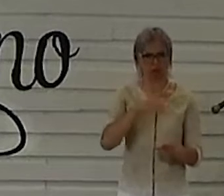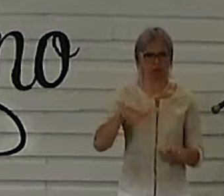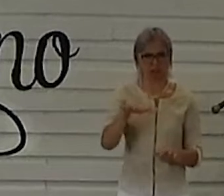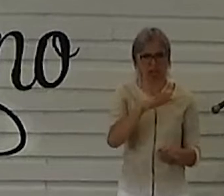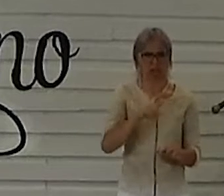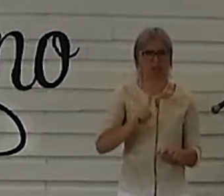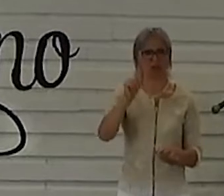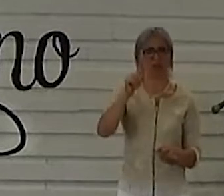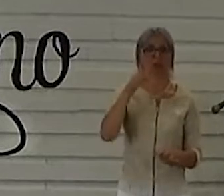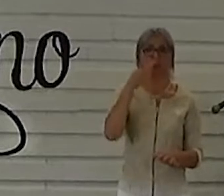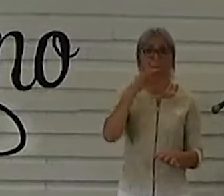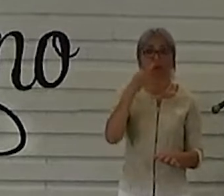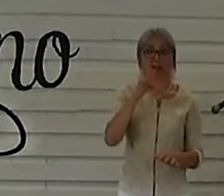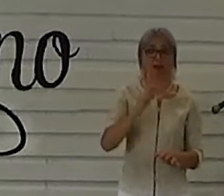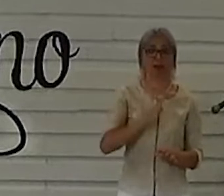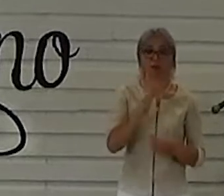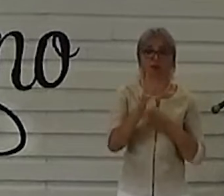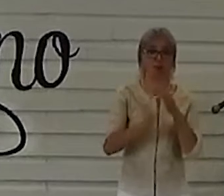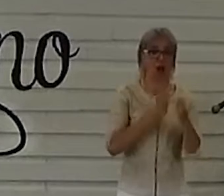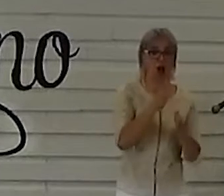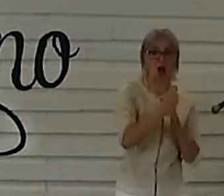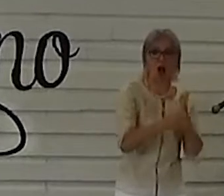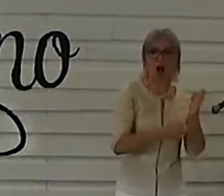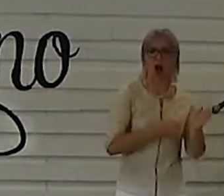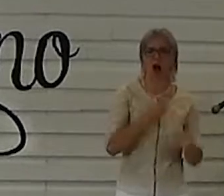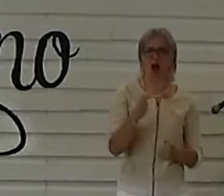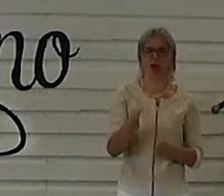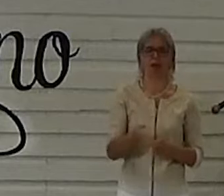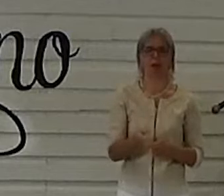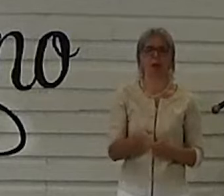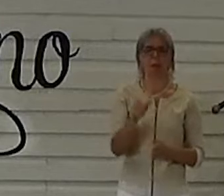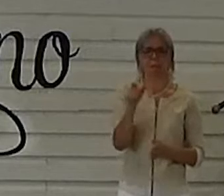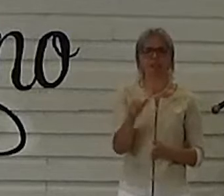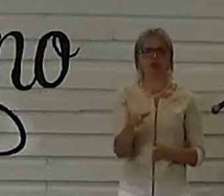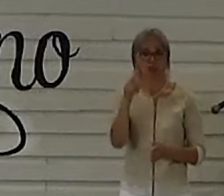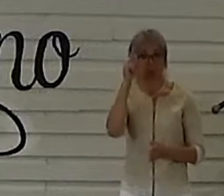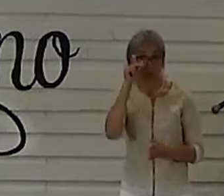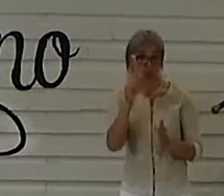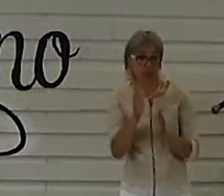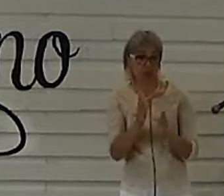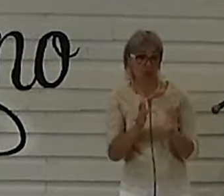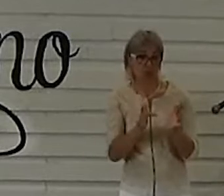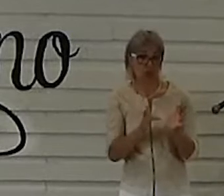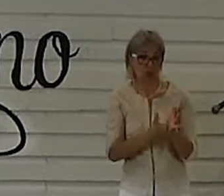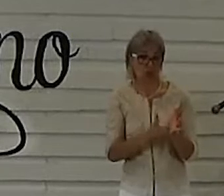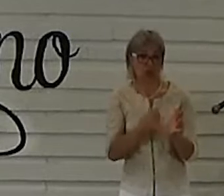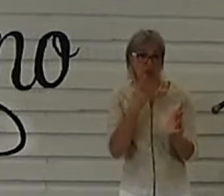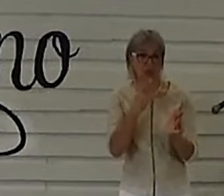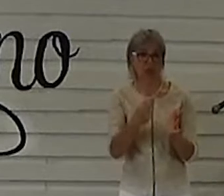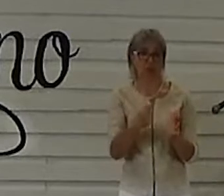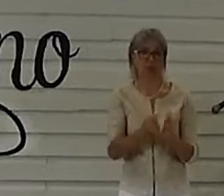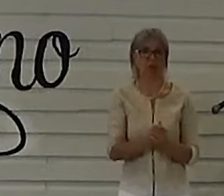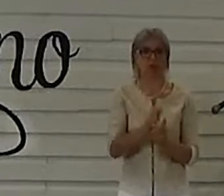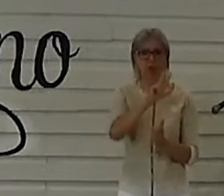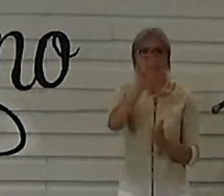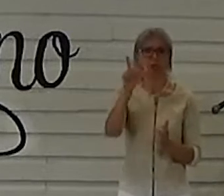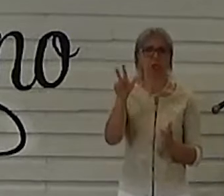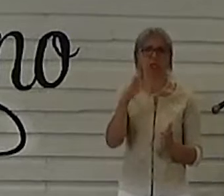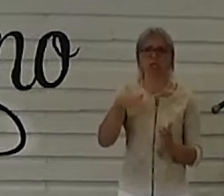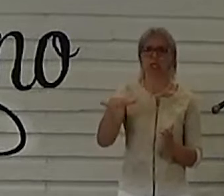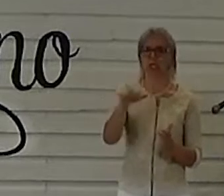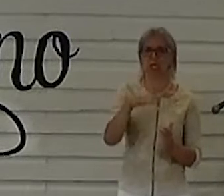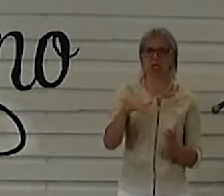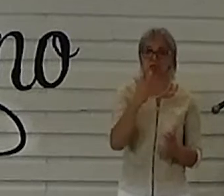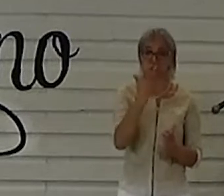conoscevano, appartenevano a Gesù? Entravano nel regno di Dio. Cosa disse a Nicodemo? Tu non puoi entrare, non puoi vedere, se non nasci di nuovo.